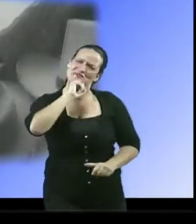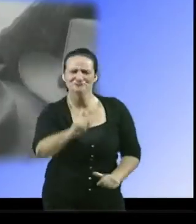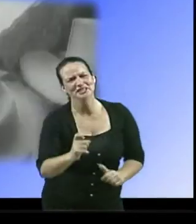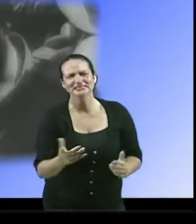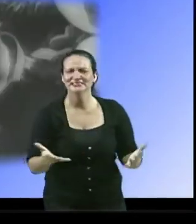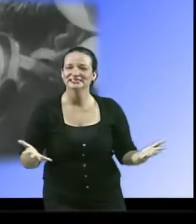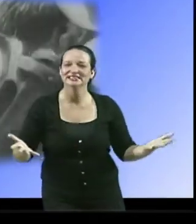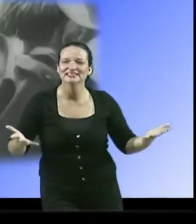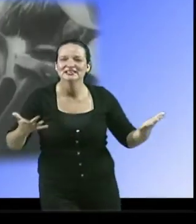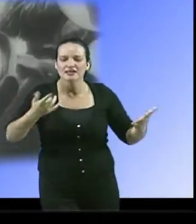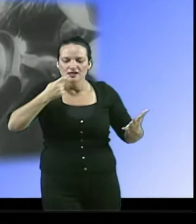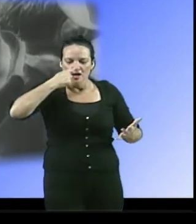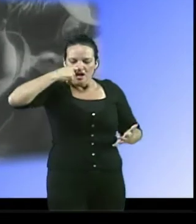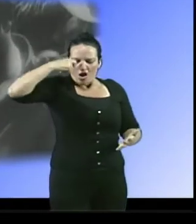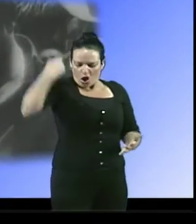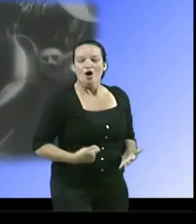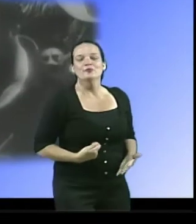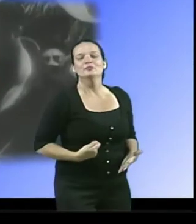Hombre,